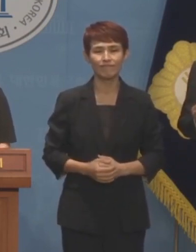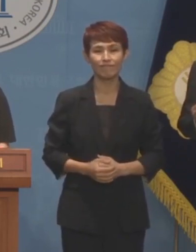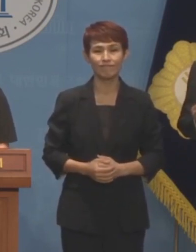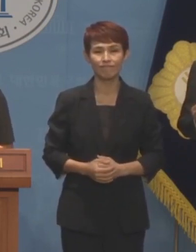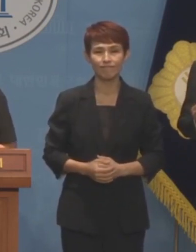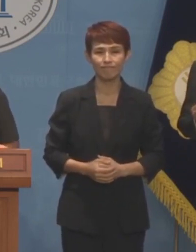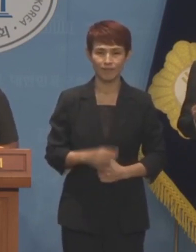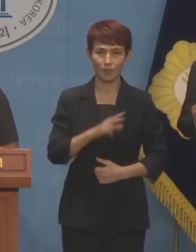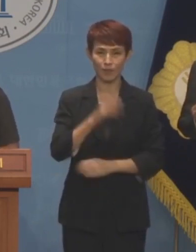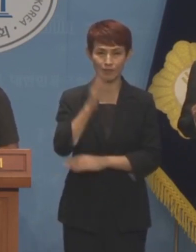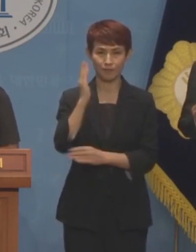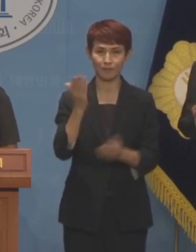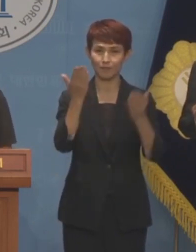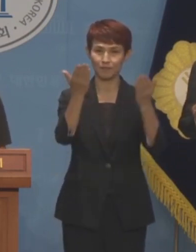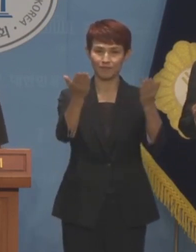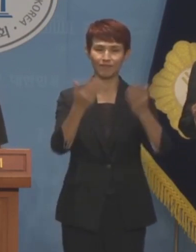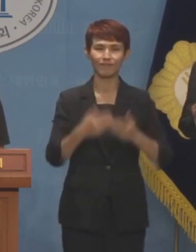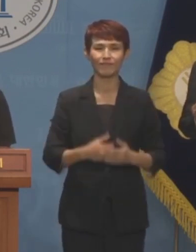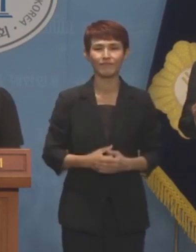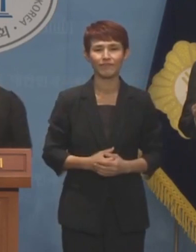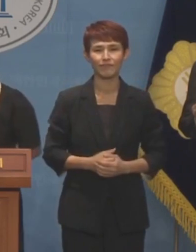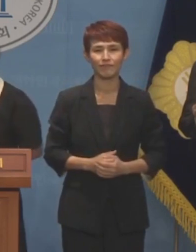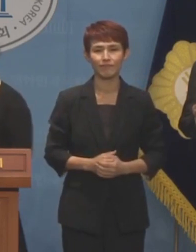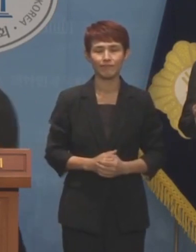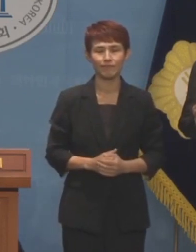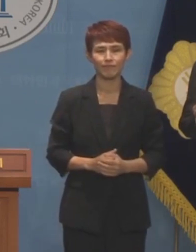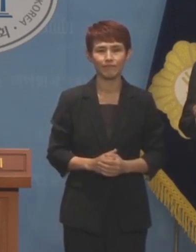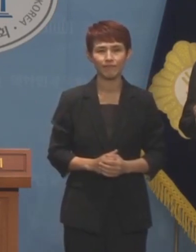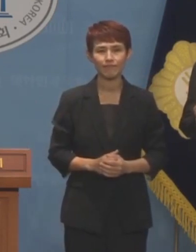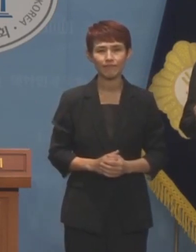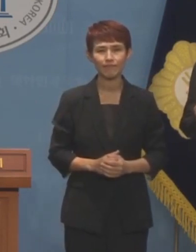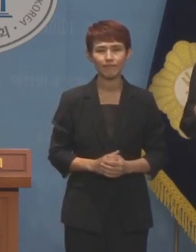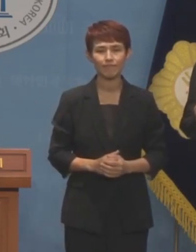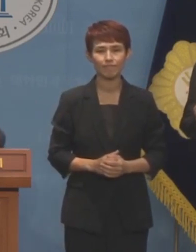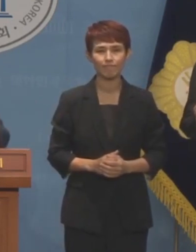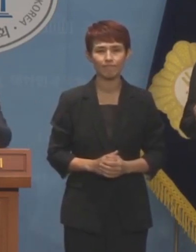네, 강득구 의원님의 여는 말씀으로 시작하겠습니다.